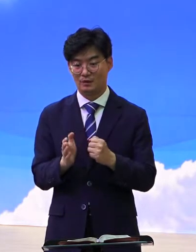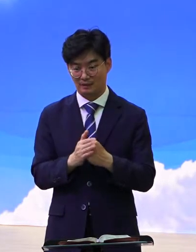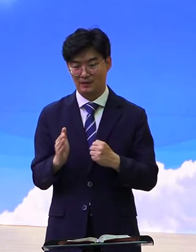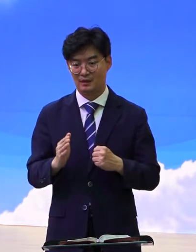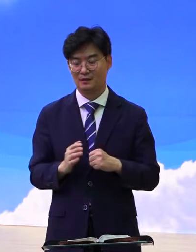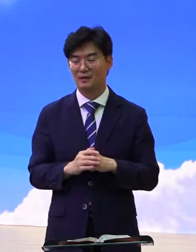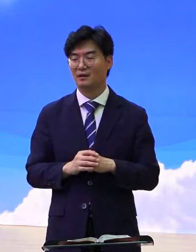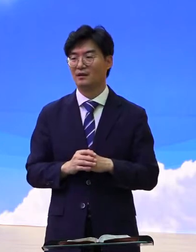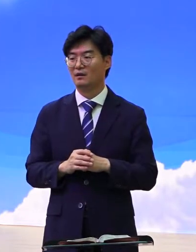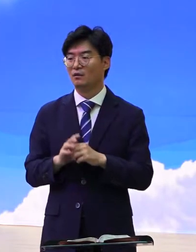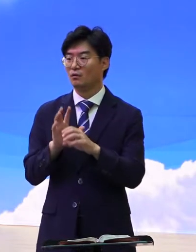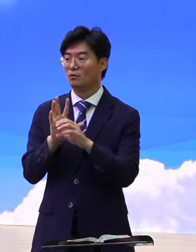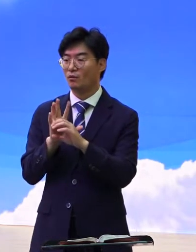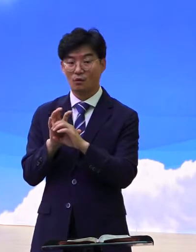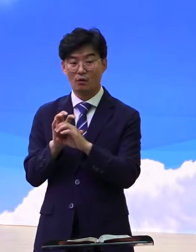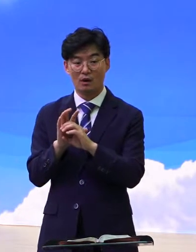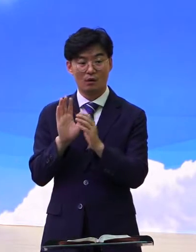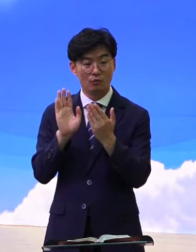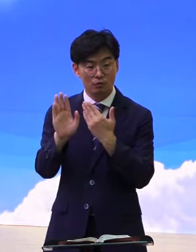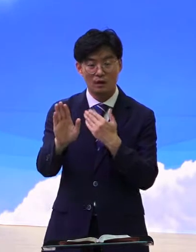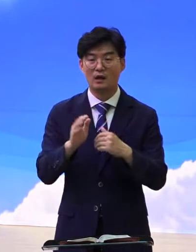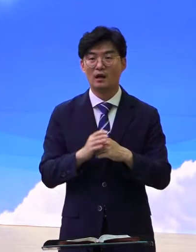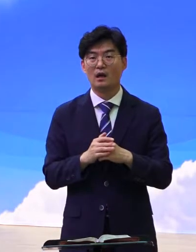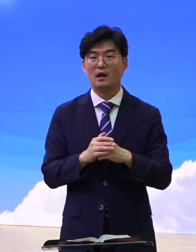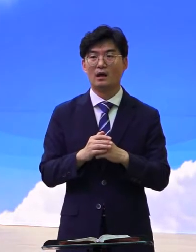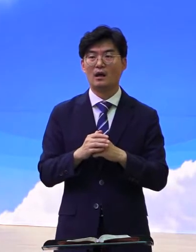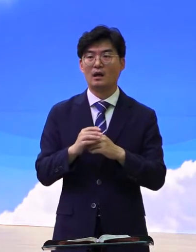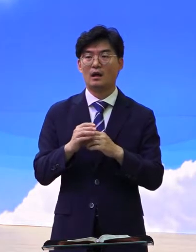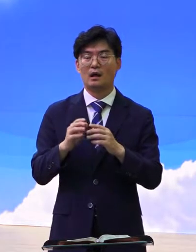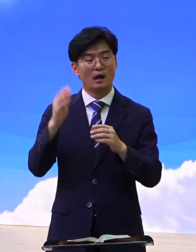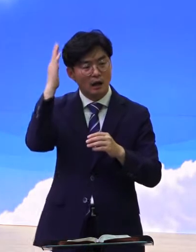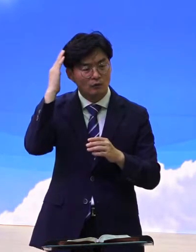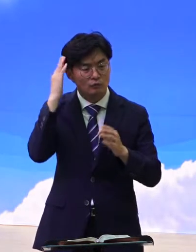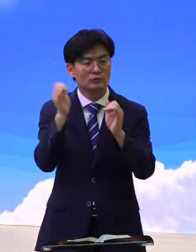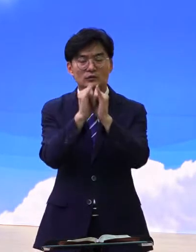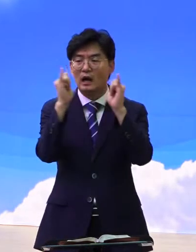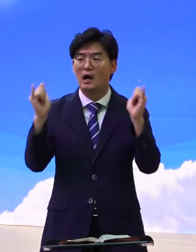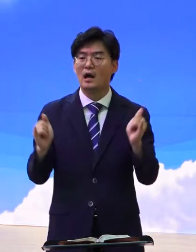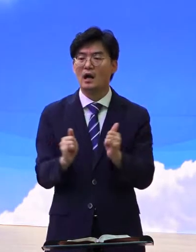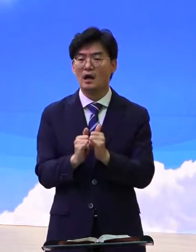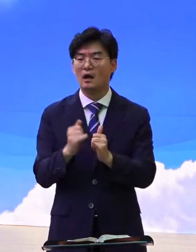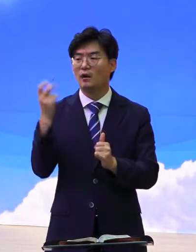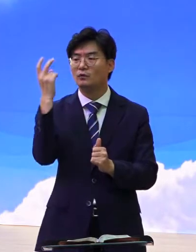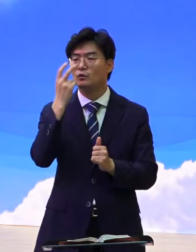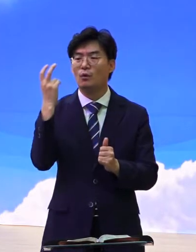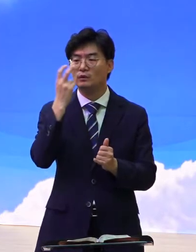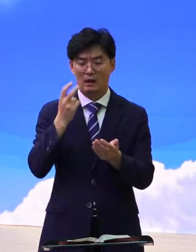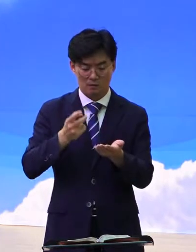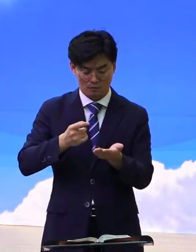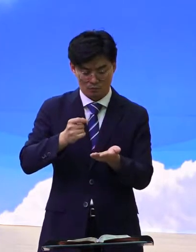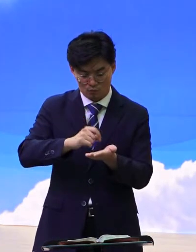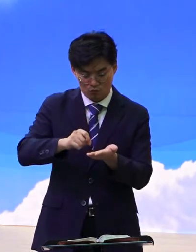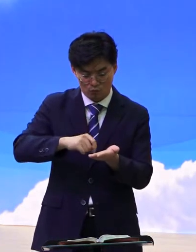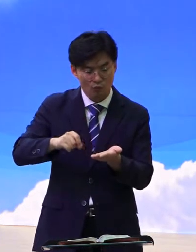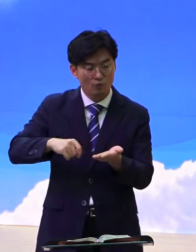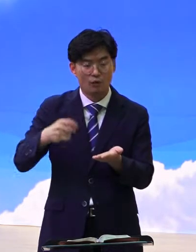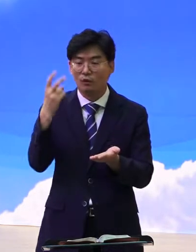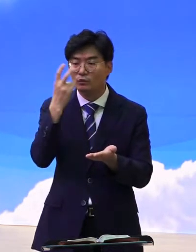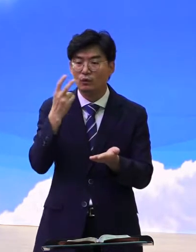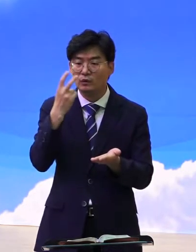코로나 이후에 몇 개월 후에 설문조사한 결과입니다. 물론 최근의 것은 아니고 약 1년쯤